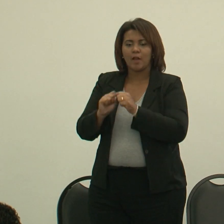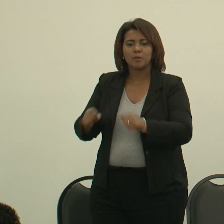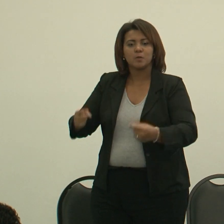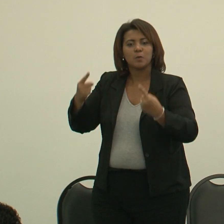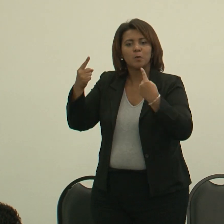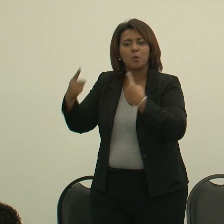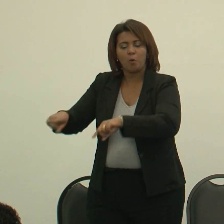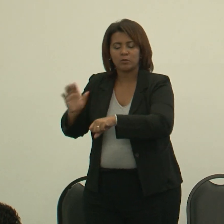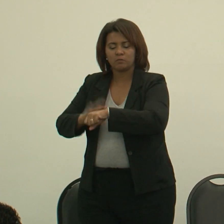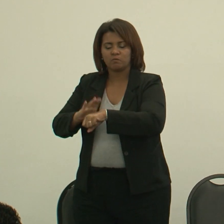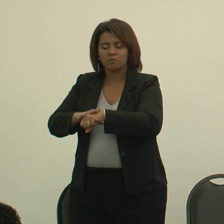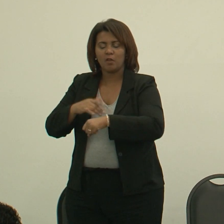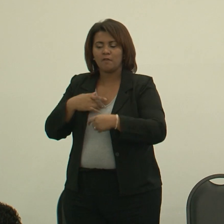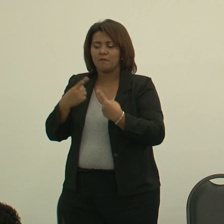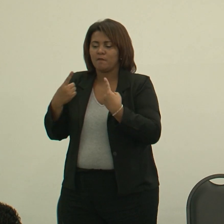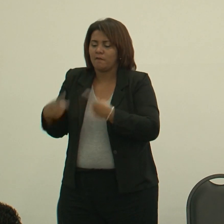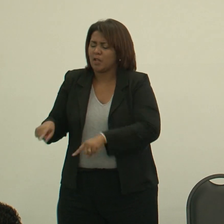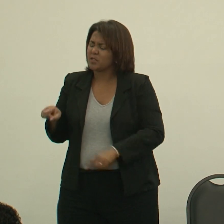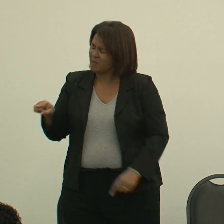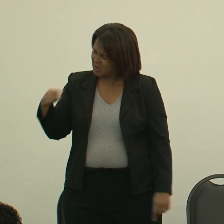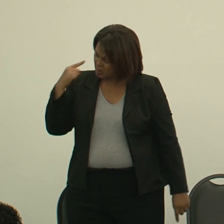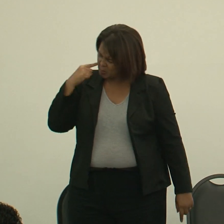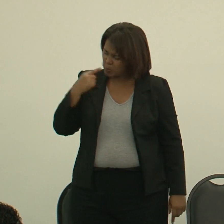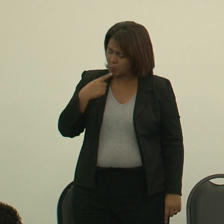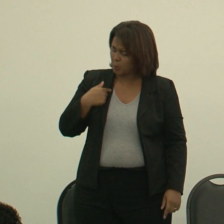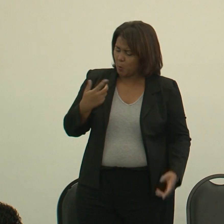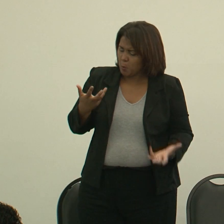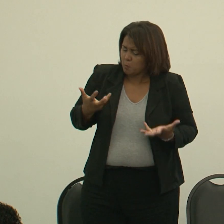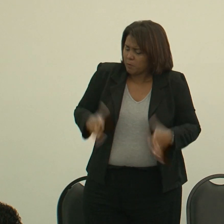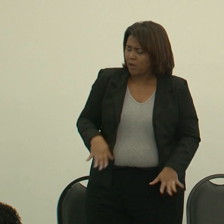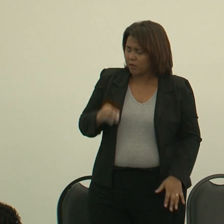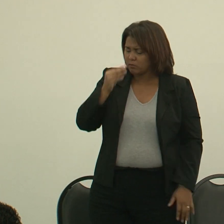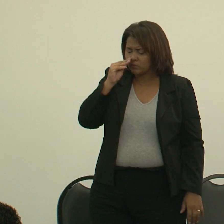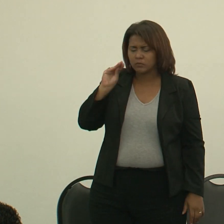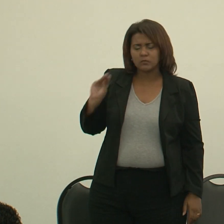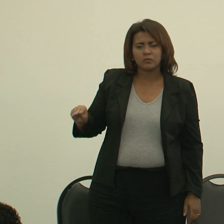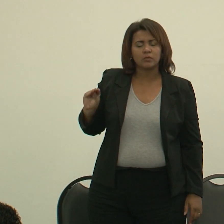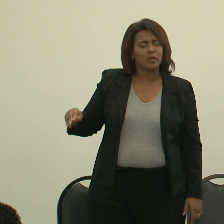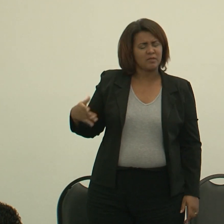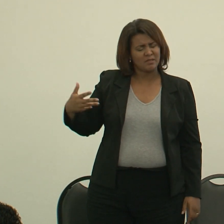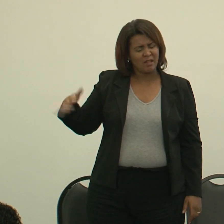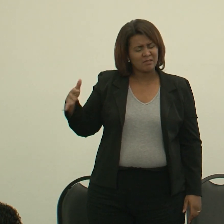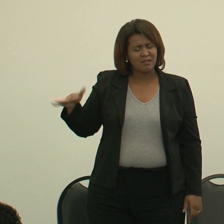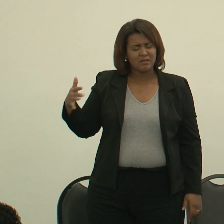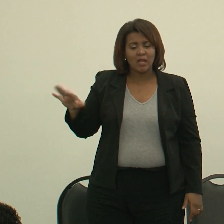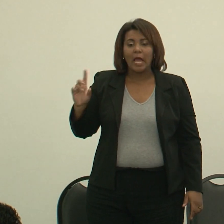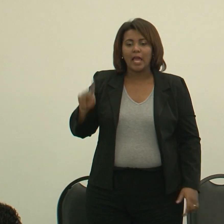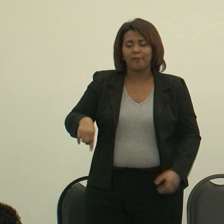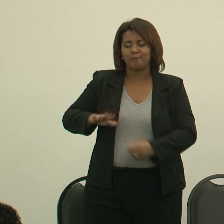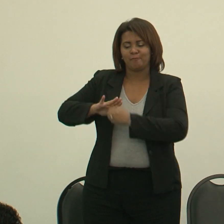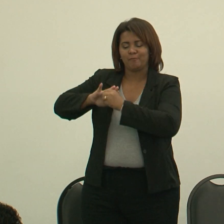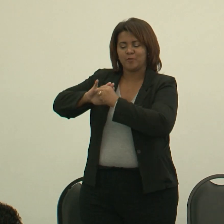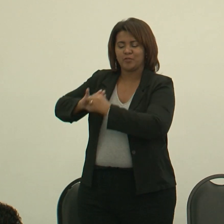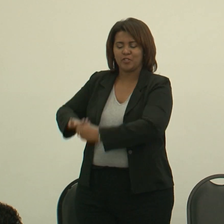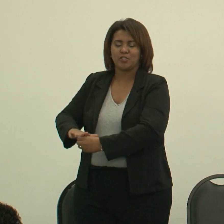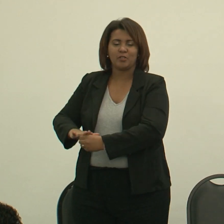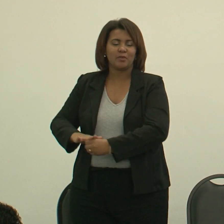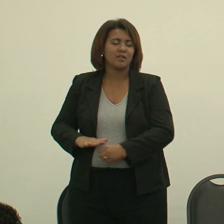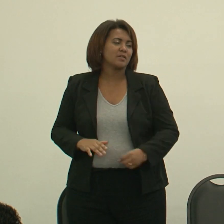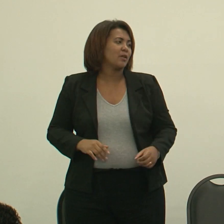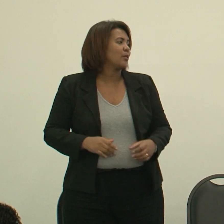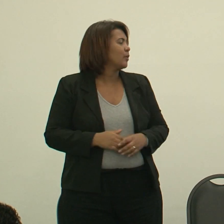e não quero essa pessoa no meu grupo porque ela é surda. E eu vou discriminar. Isso é uma discriminação. Agora, qual é o pulo